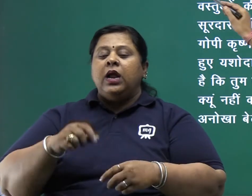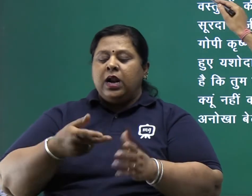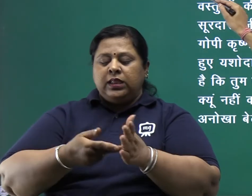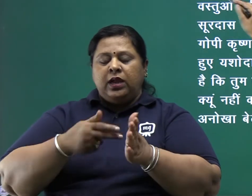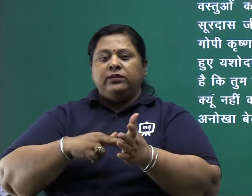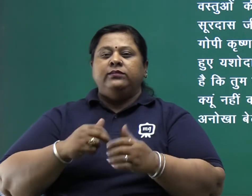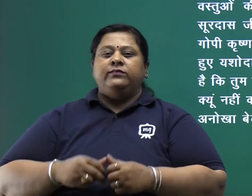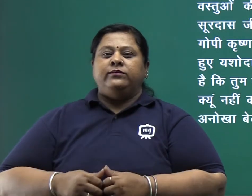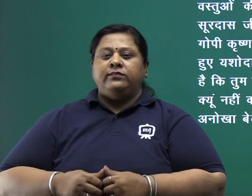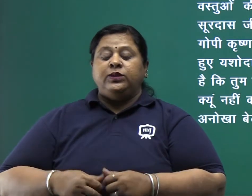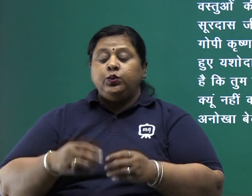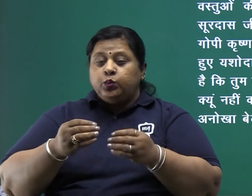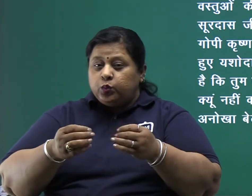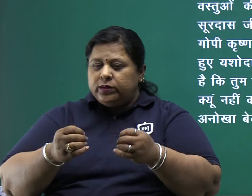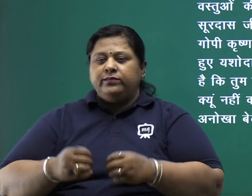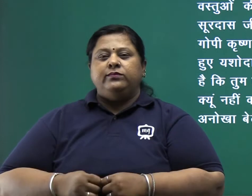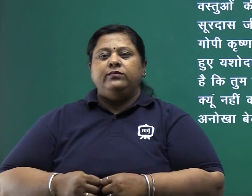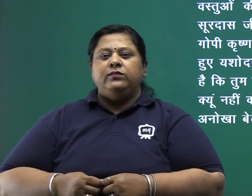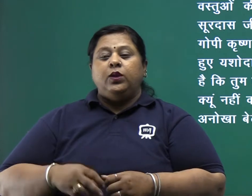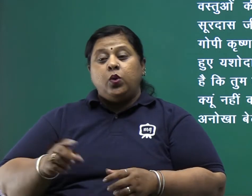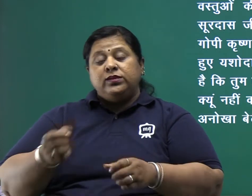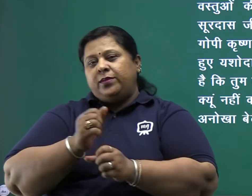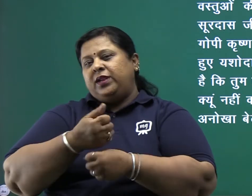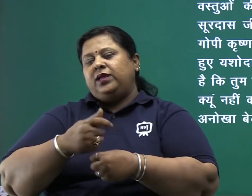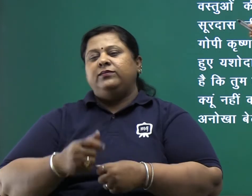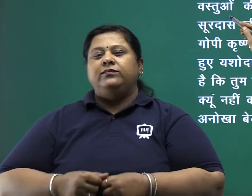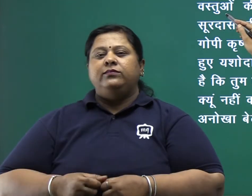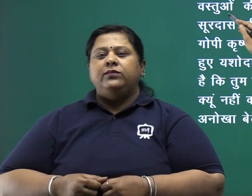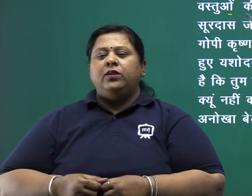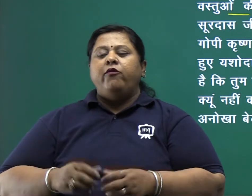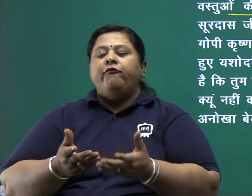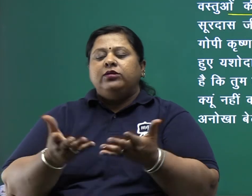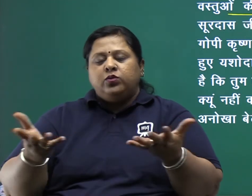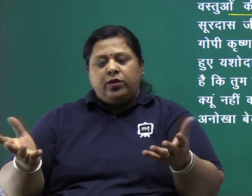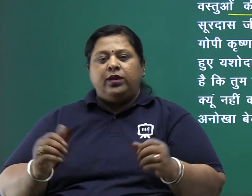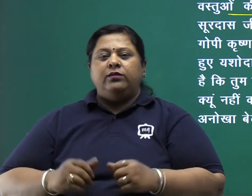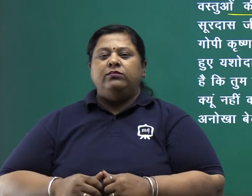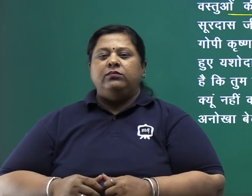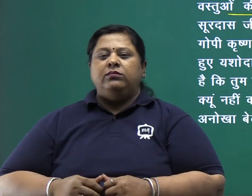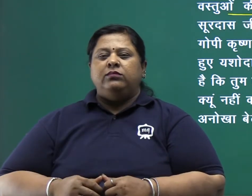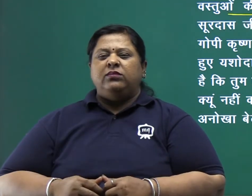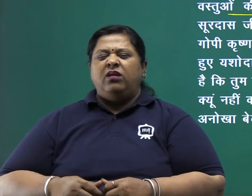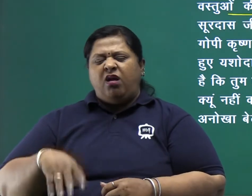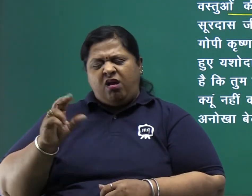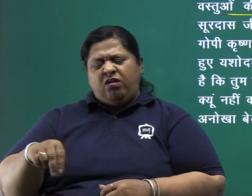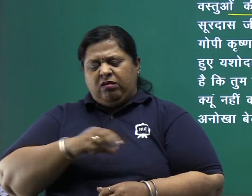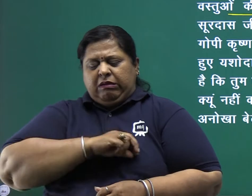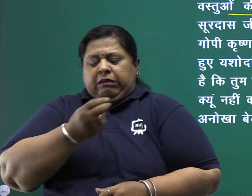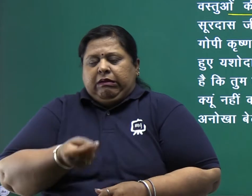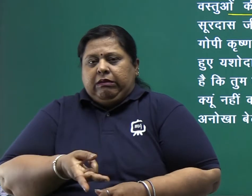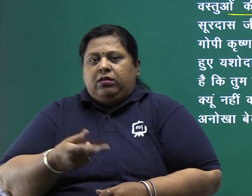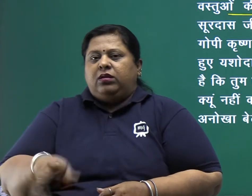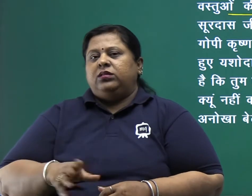अर्थात दूध और उससे बनी वस्तुओं की हानि करता है।